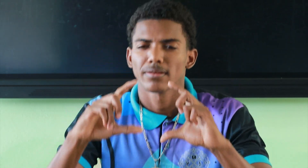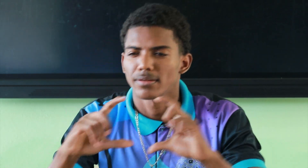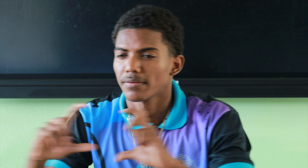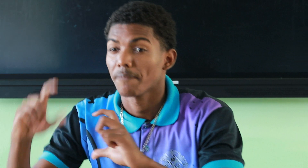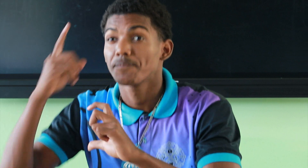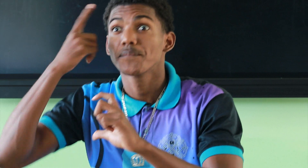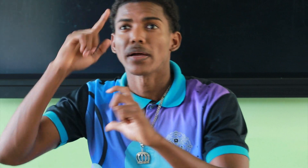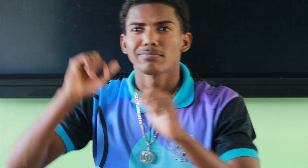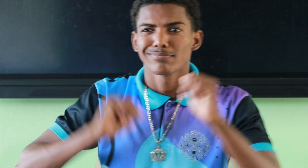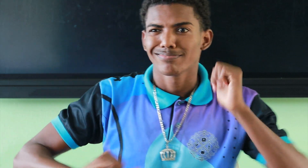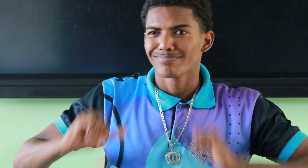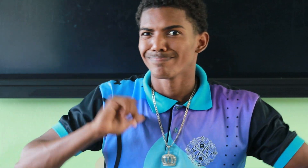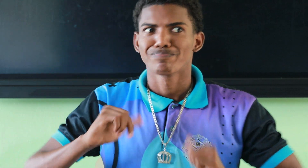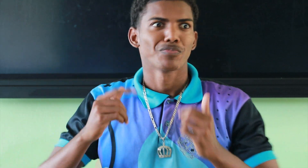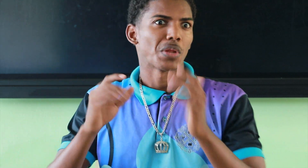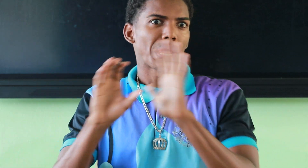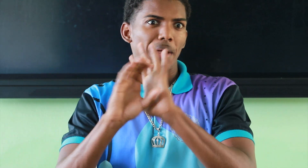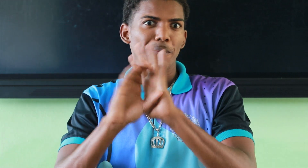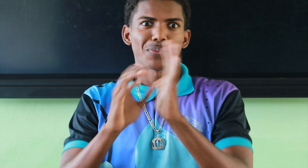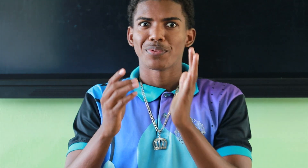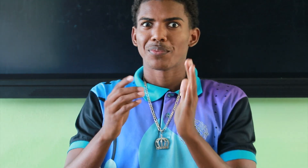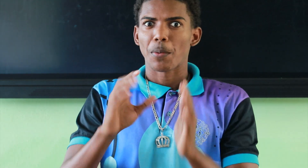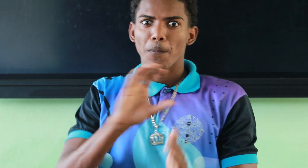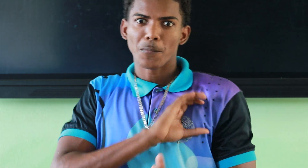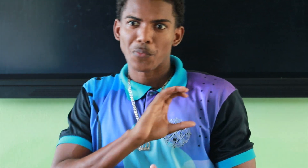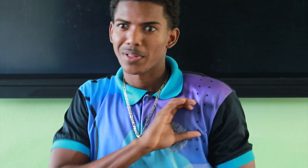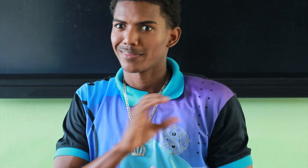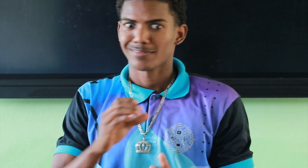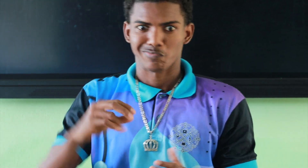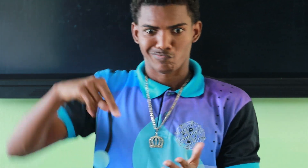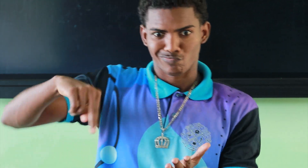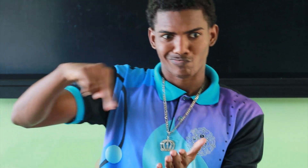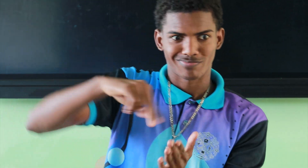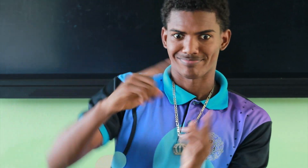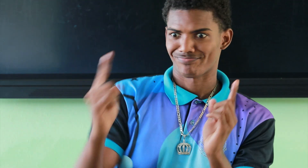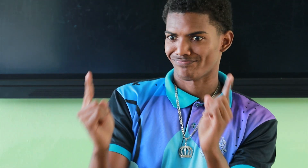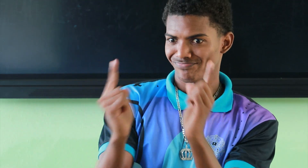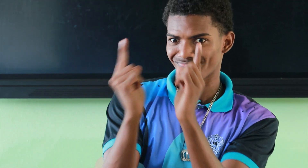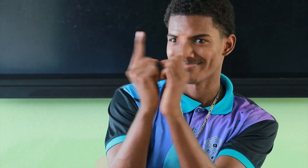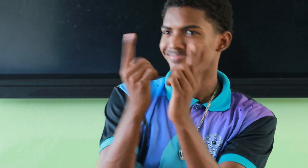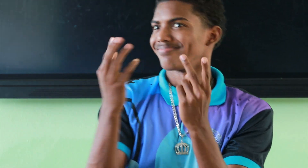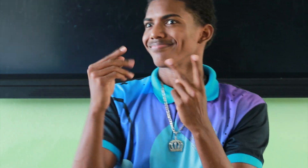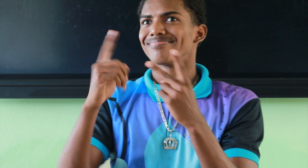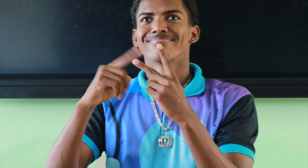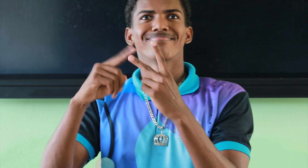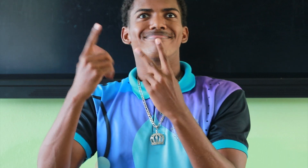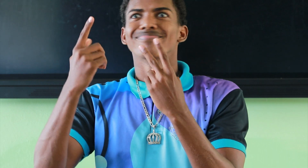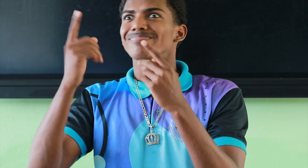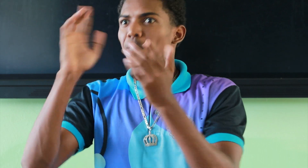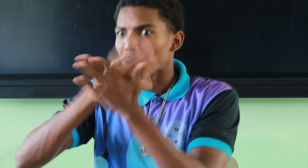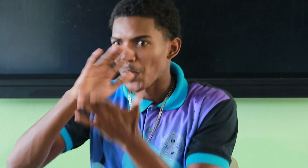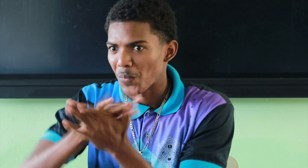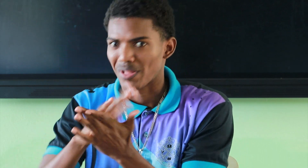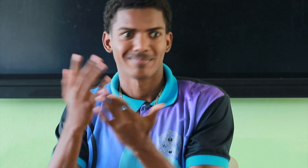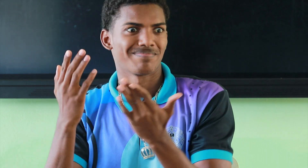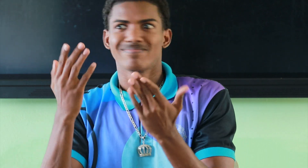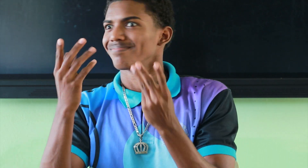Por ejemplo, saber que tú lo haces con secuencias fotográficas Por ejemplo, poner un policía y se va